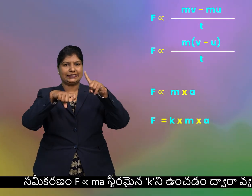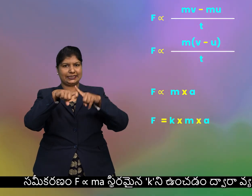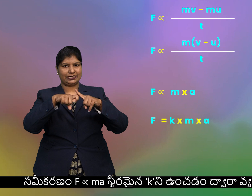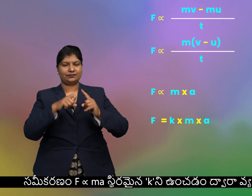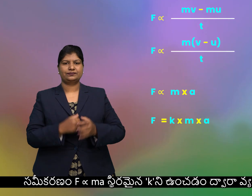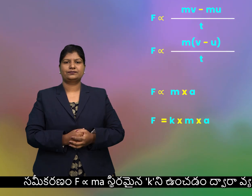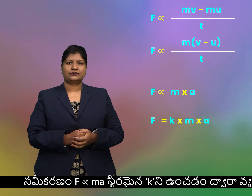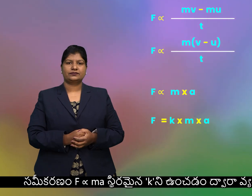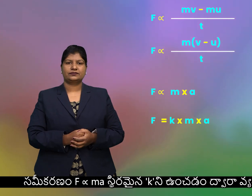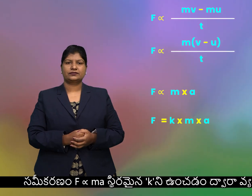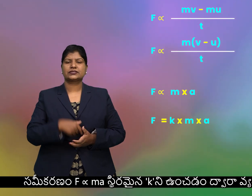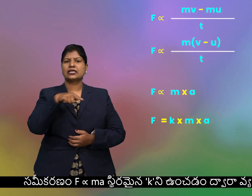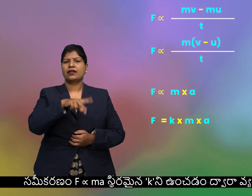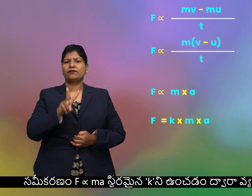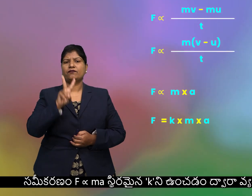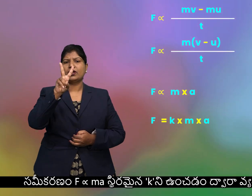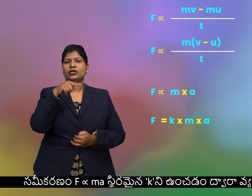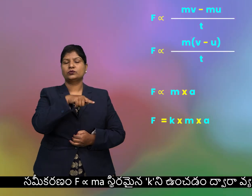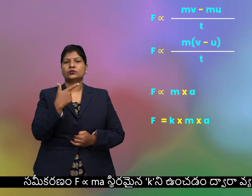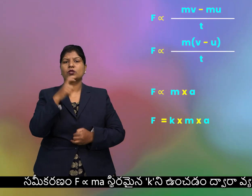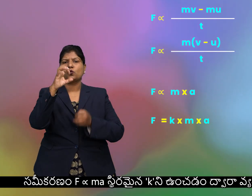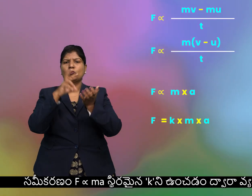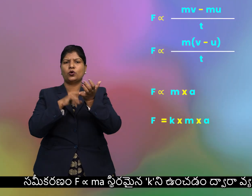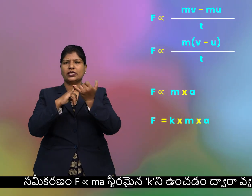k ని ఉంచడం ద్వారా వ్యక్తీకరించవచ్చు.